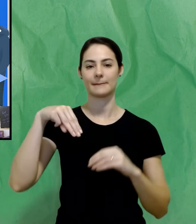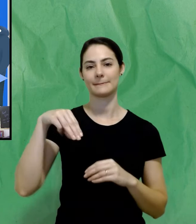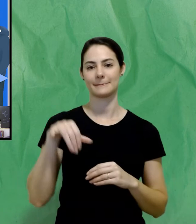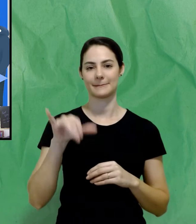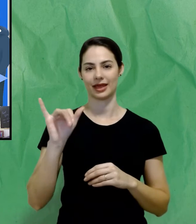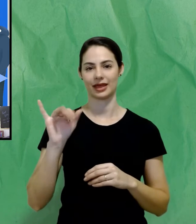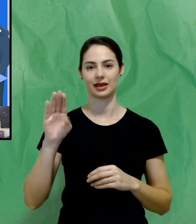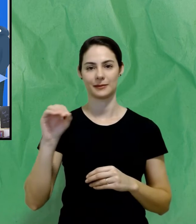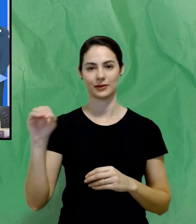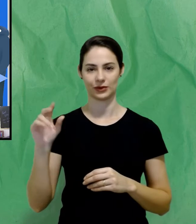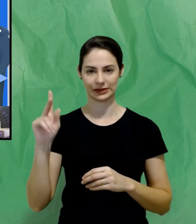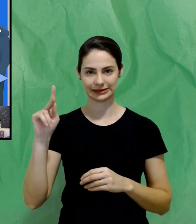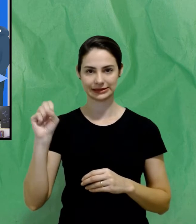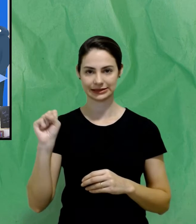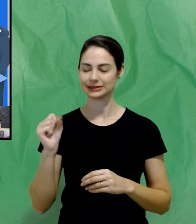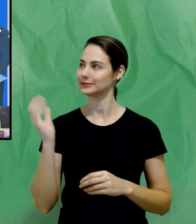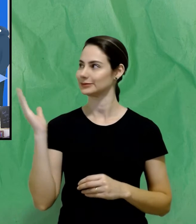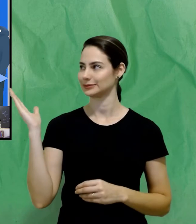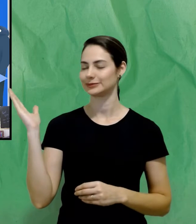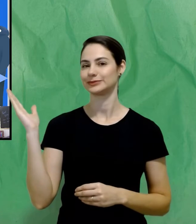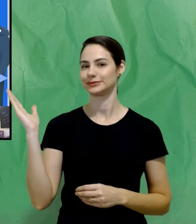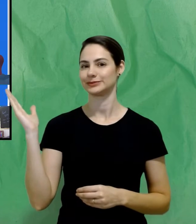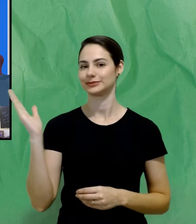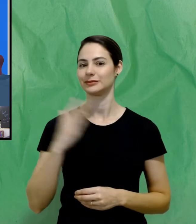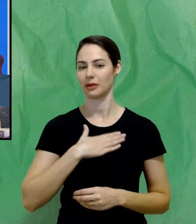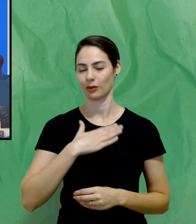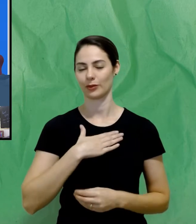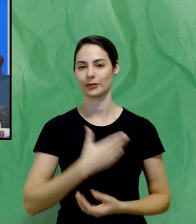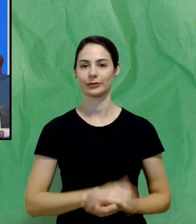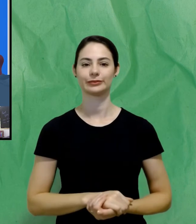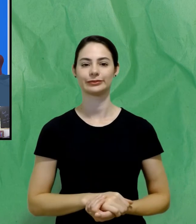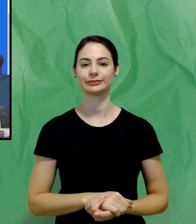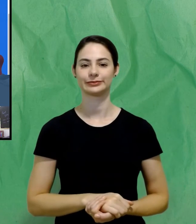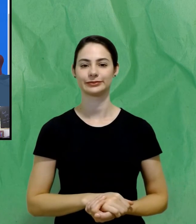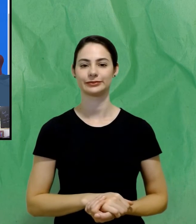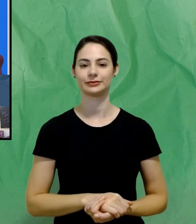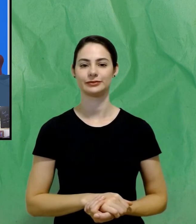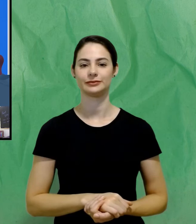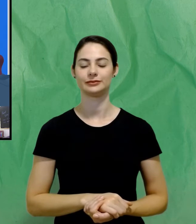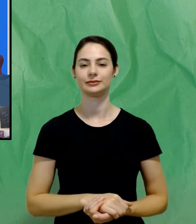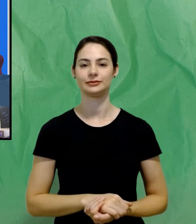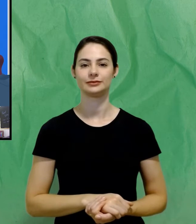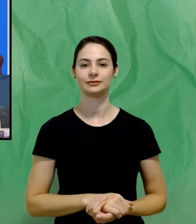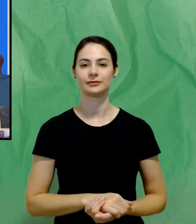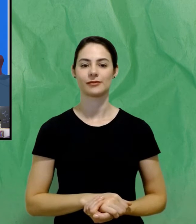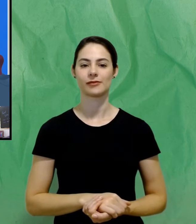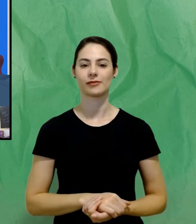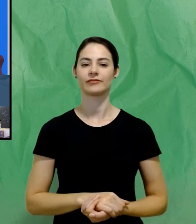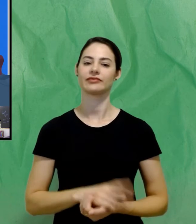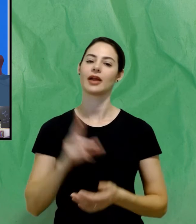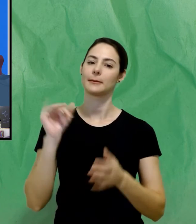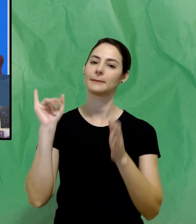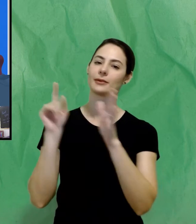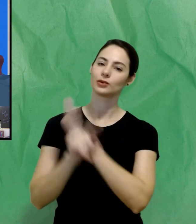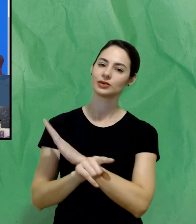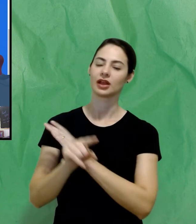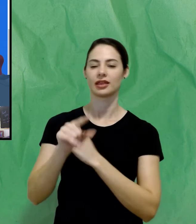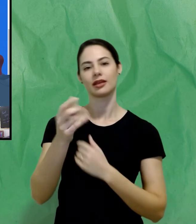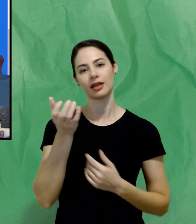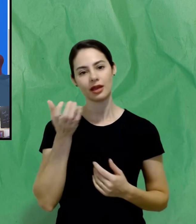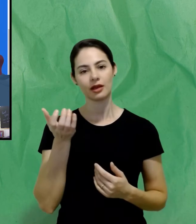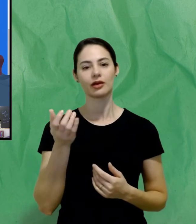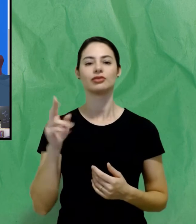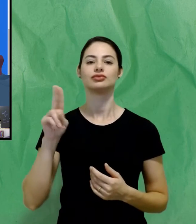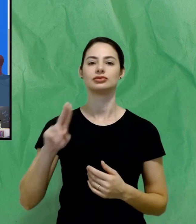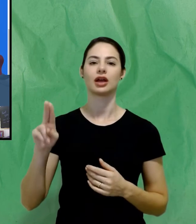MyBooks, tá? Esse é o nome que eu estou criando para o meu e vou continuar. Aqui vai perguntar se a gente deseja utilizar o